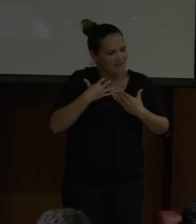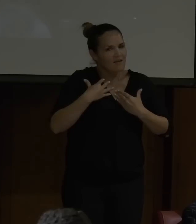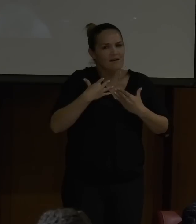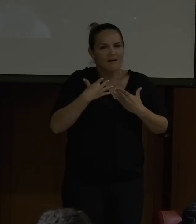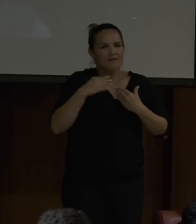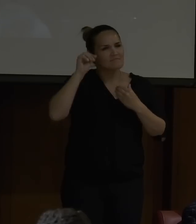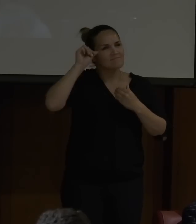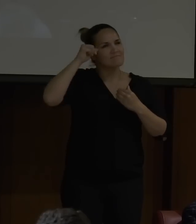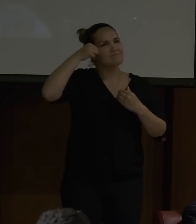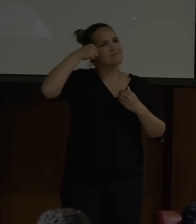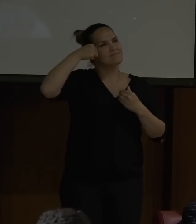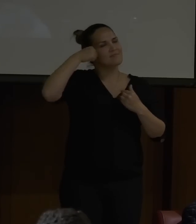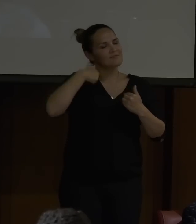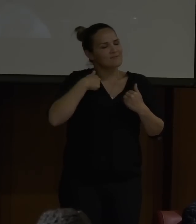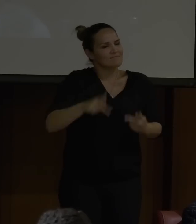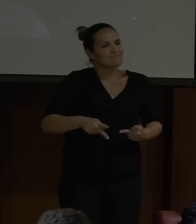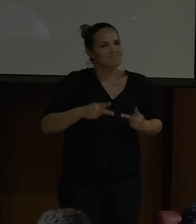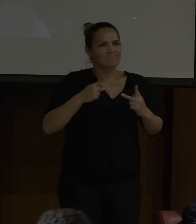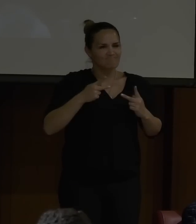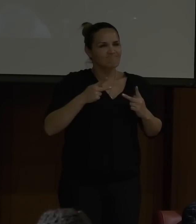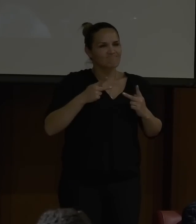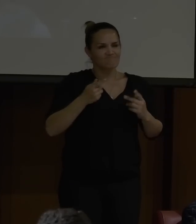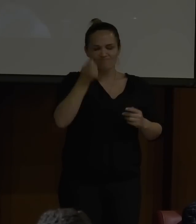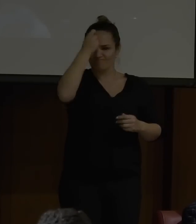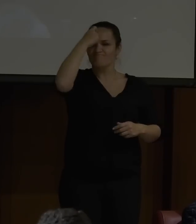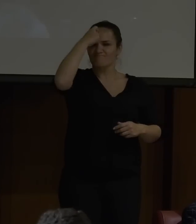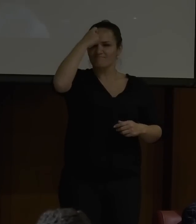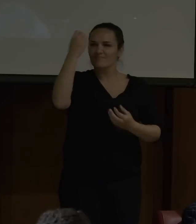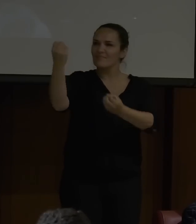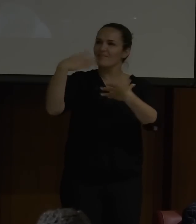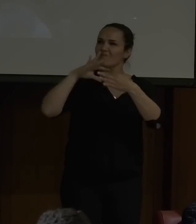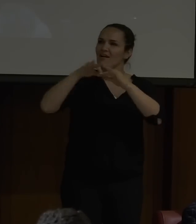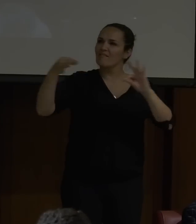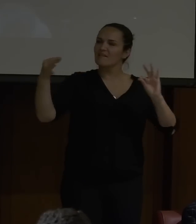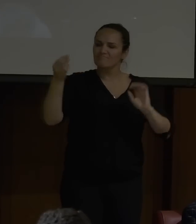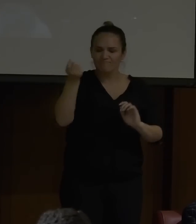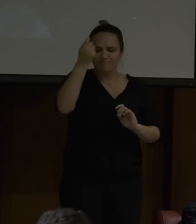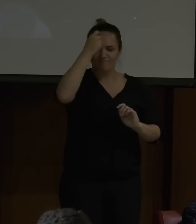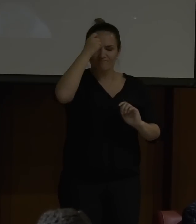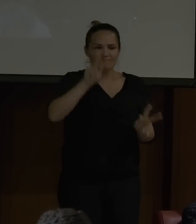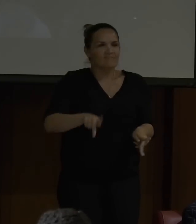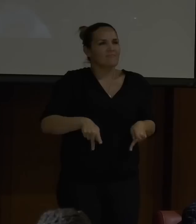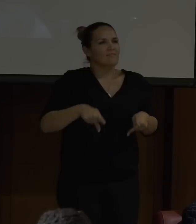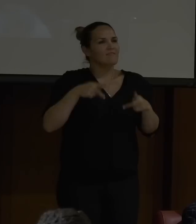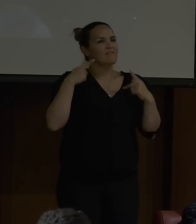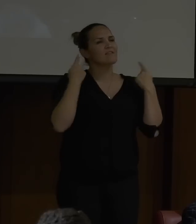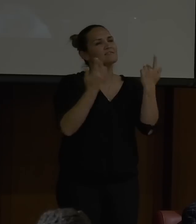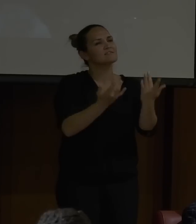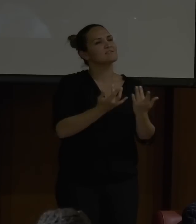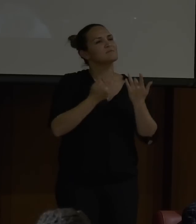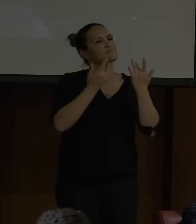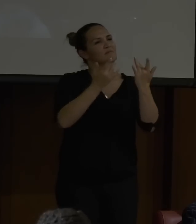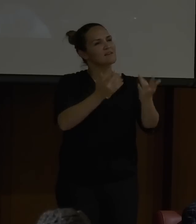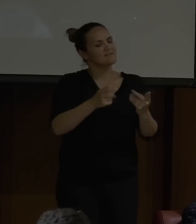un recuerdo para yo vivir. La viajera dejó para mí la esperanza para